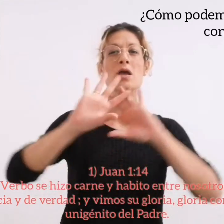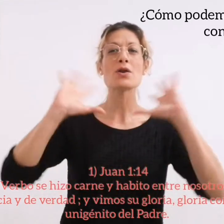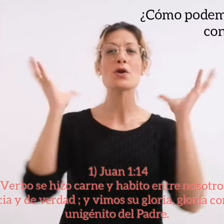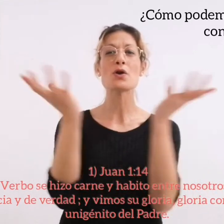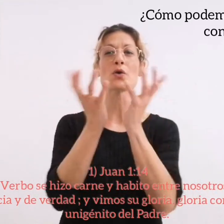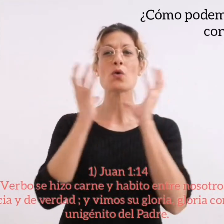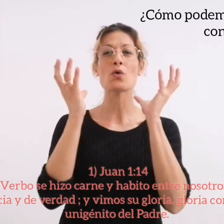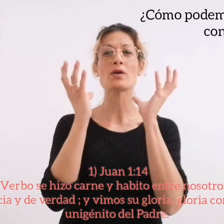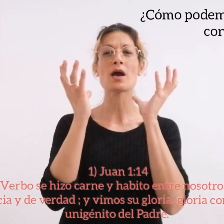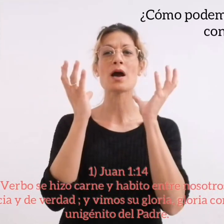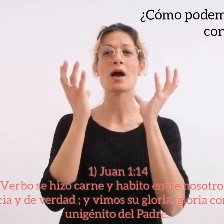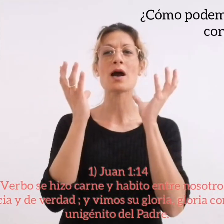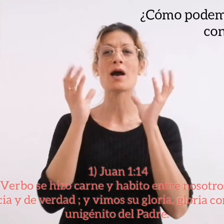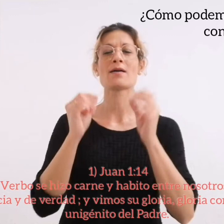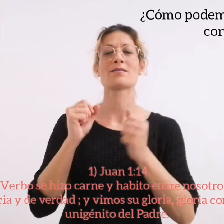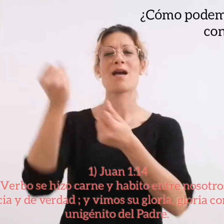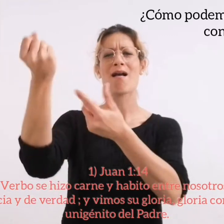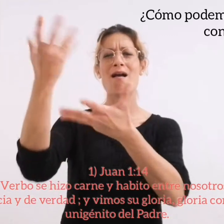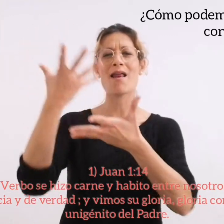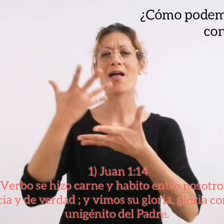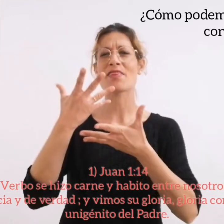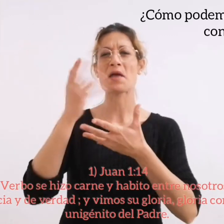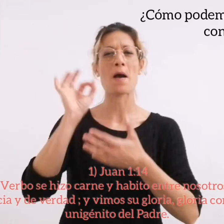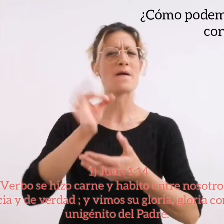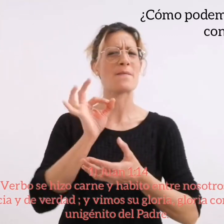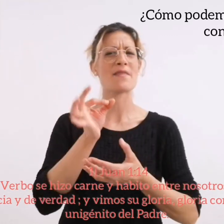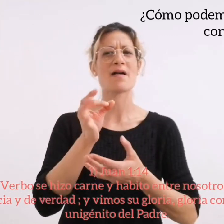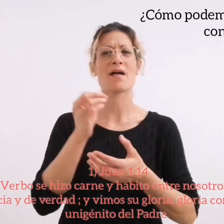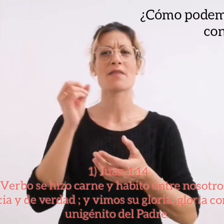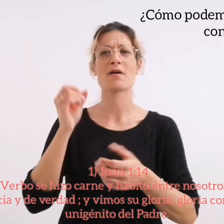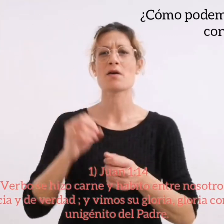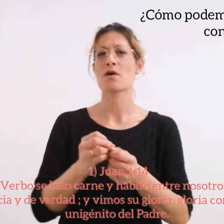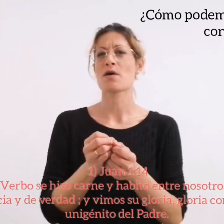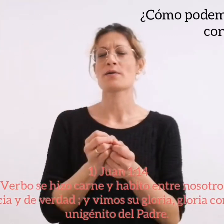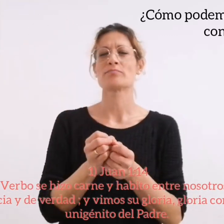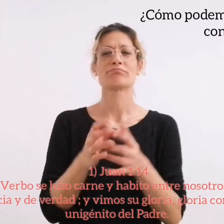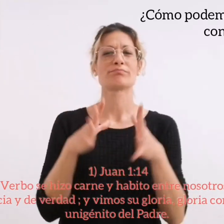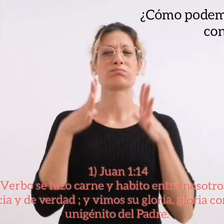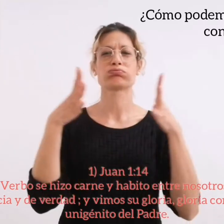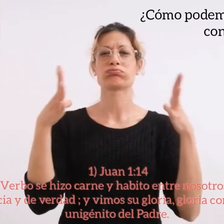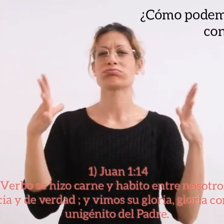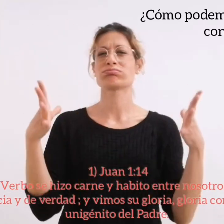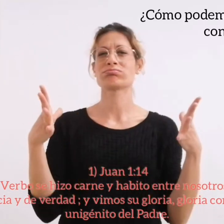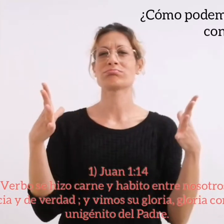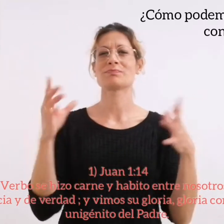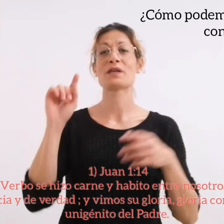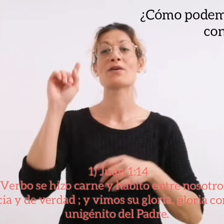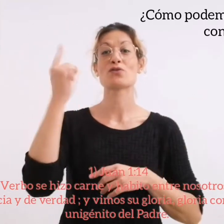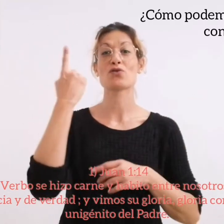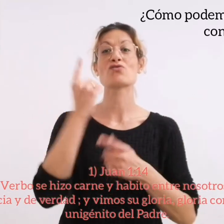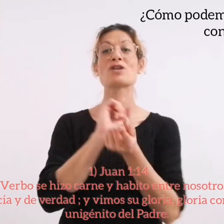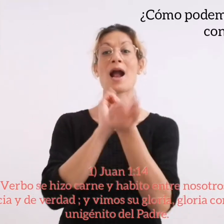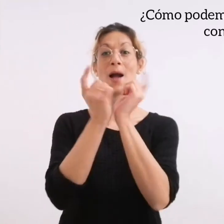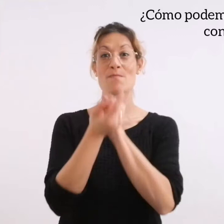de gracia y de verdad. Dios, en su gracia, en su misericordia, Él se encarnó, Él se hizo